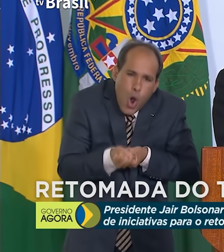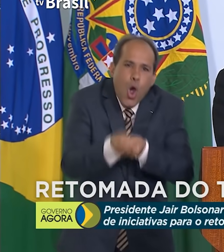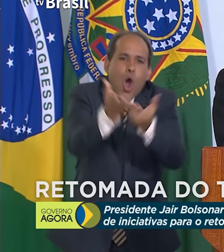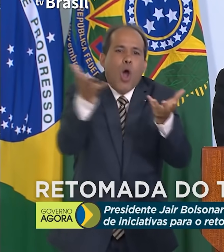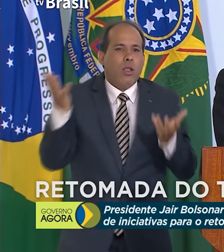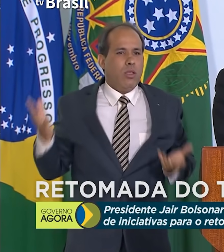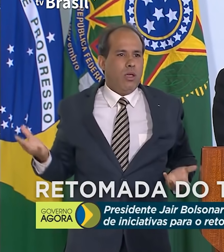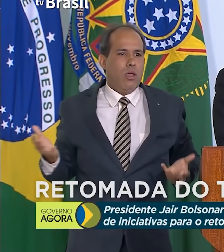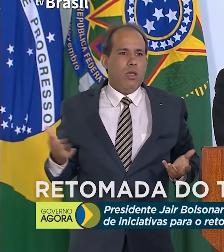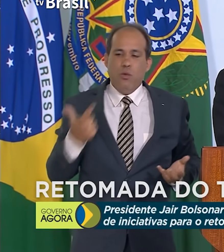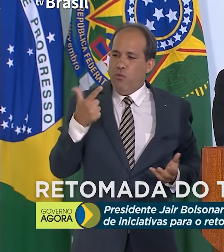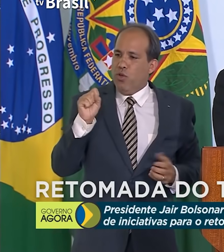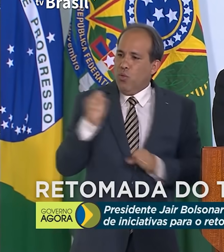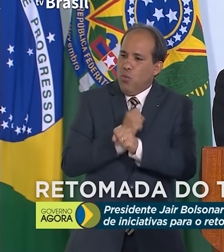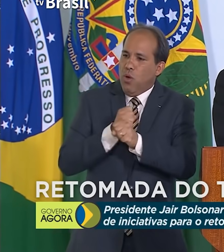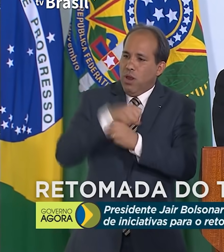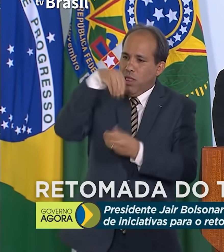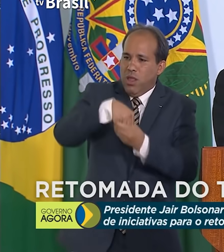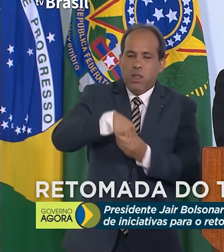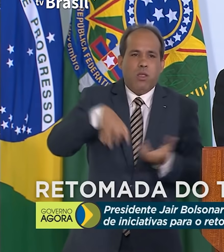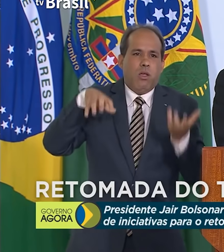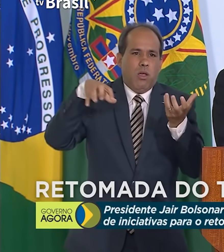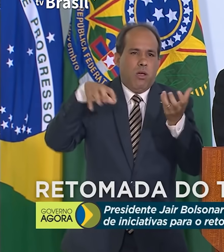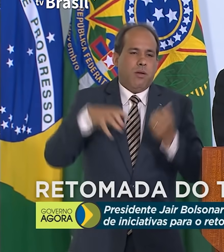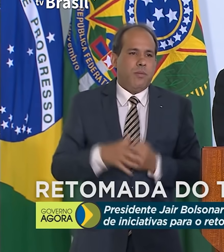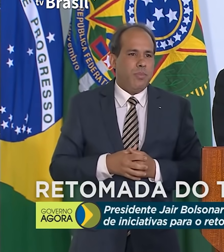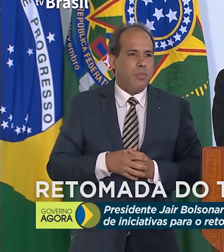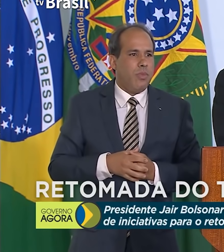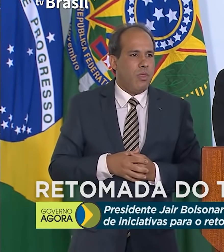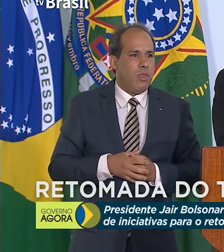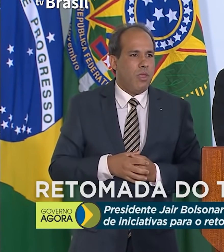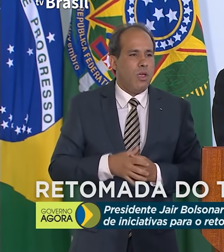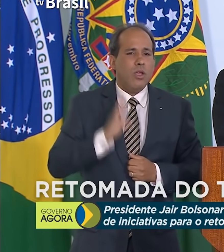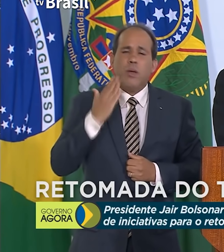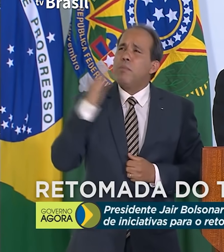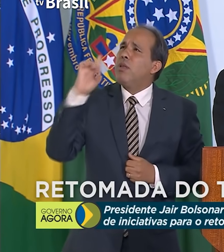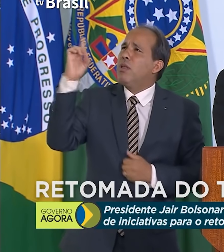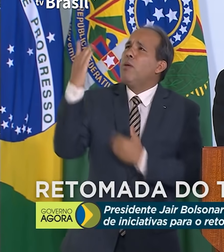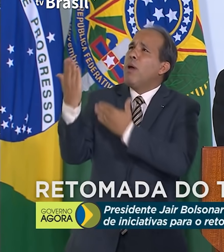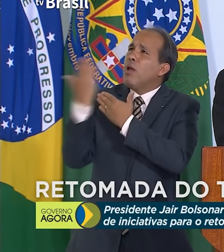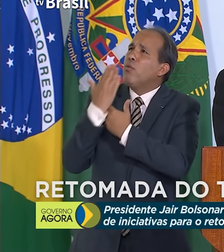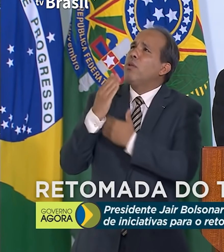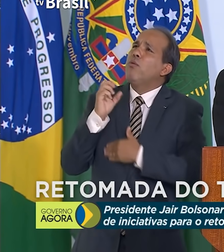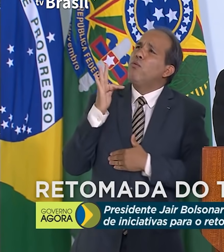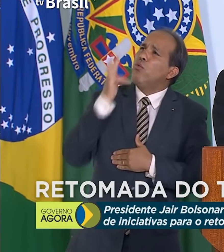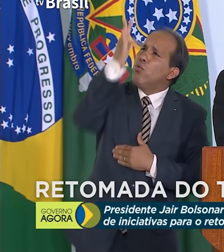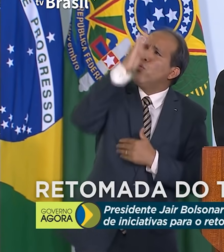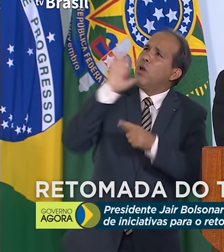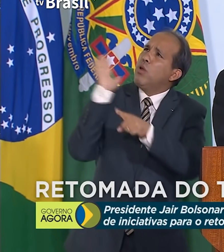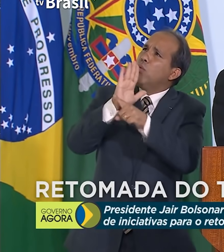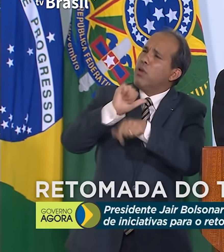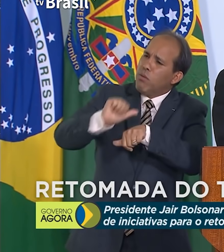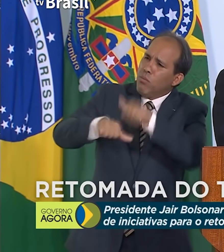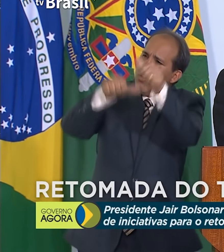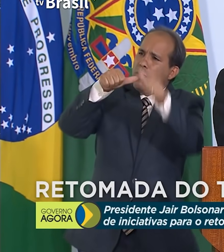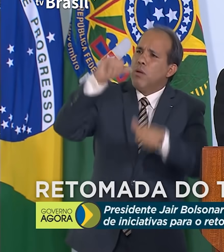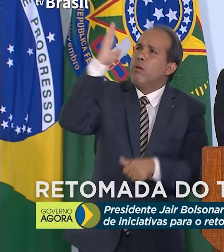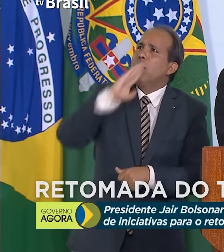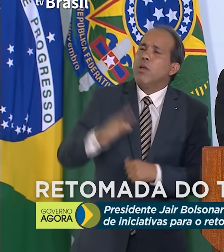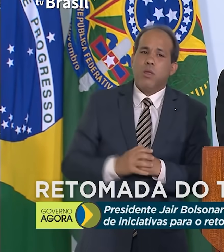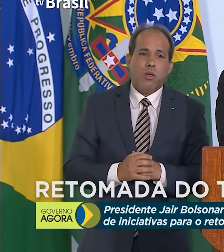porque eu passei 28 olhando a câmera Oi E pedir a Deus para ter uma oportunidade o dia de mudar o Brasil